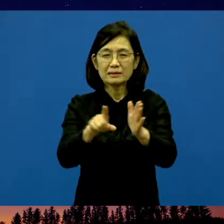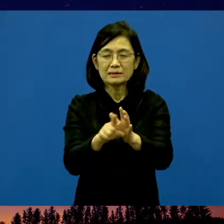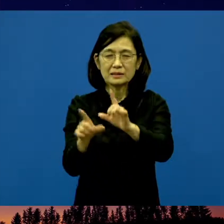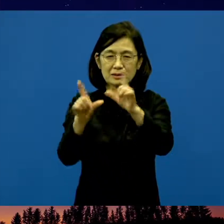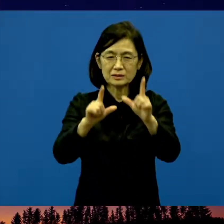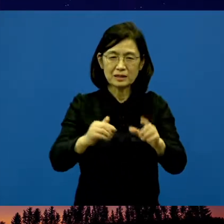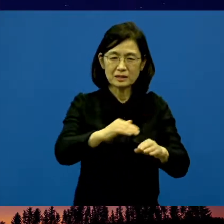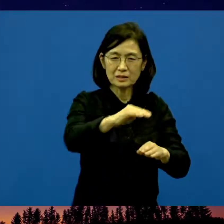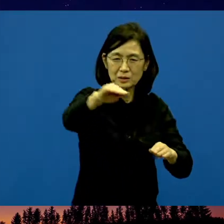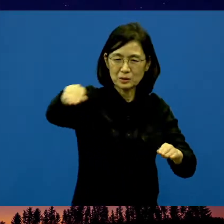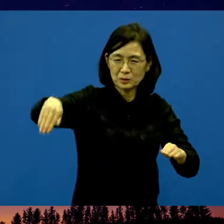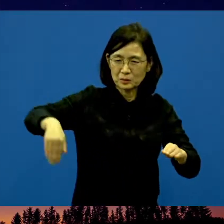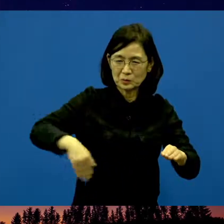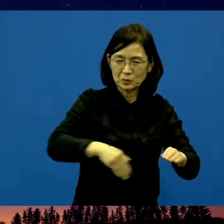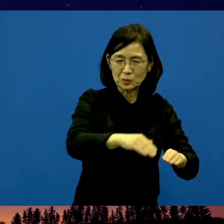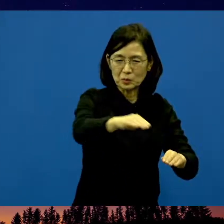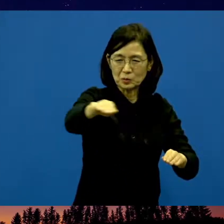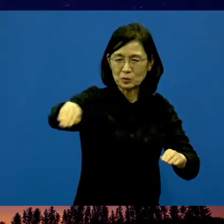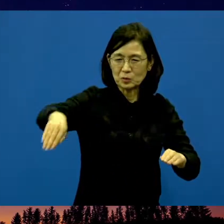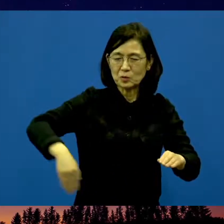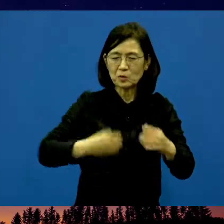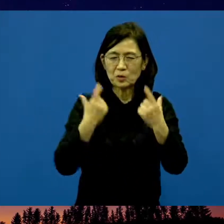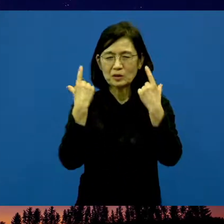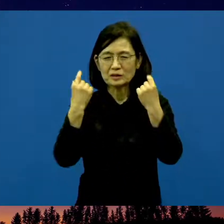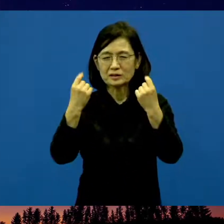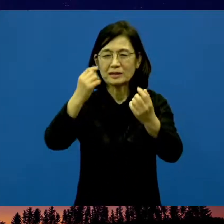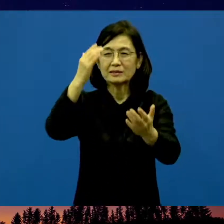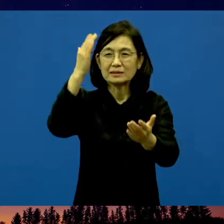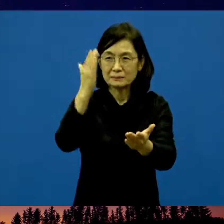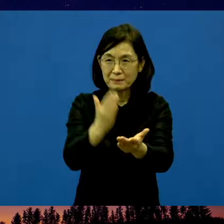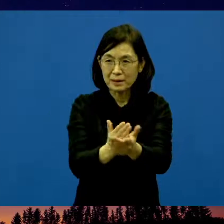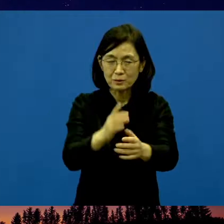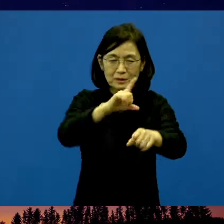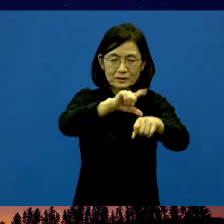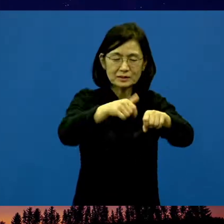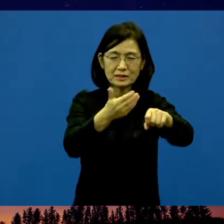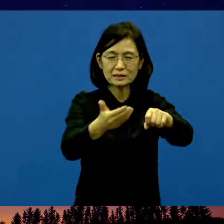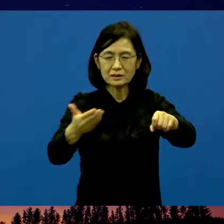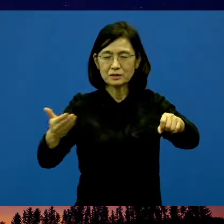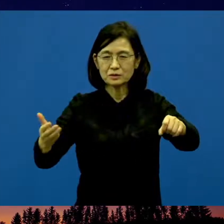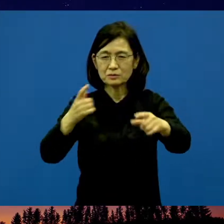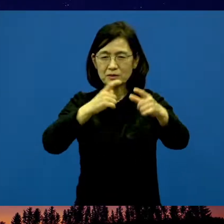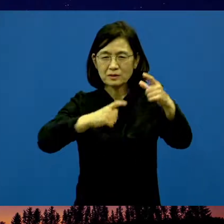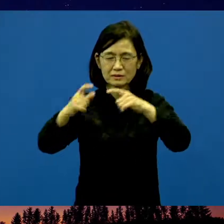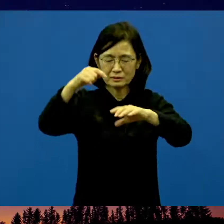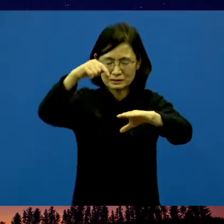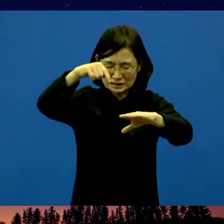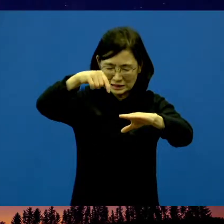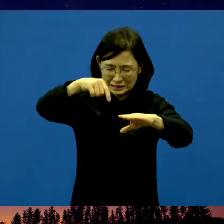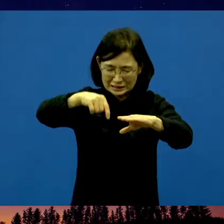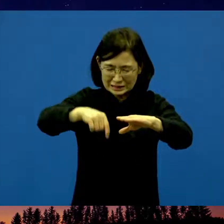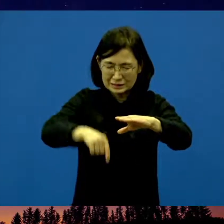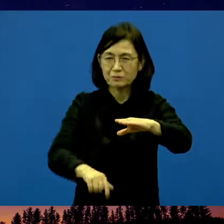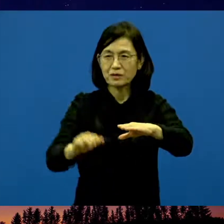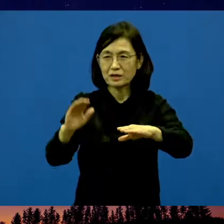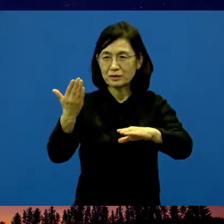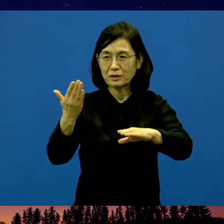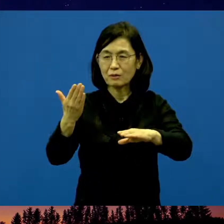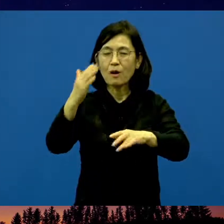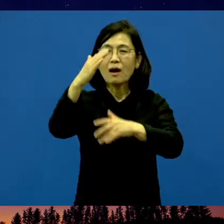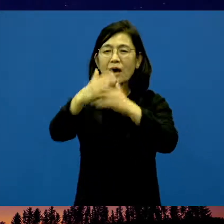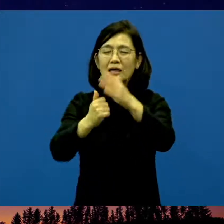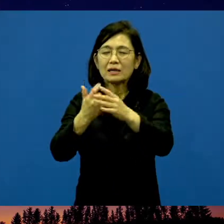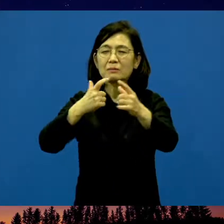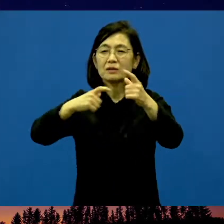되는, 갈수록 더 깊어져야 된다. 더 풍성해져야 된다. 이전보다 더 하나님을 사랑하고 이전보다 더